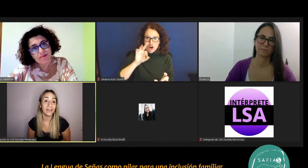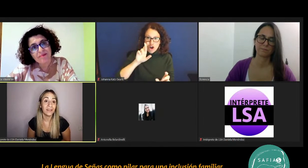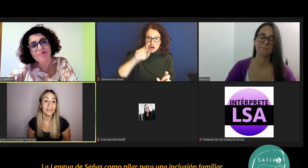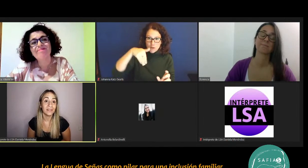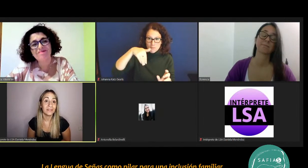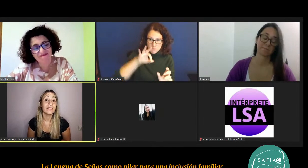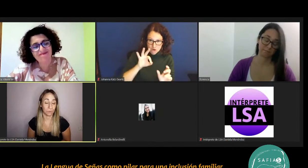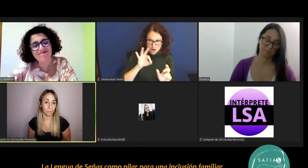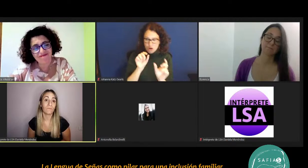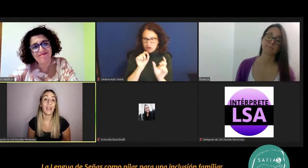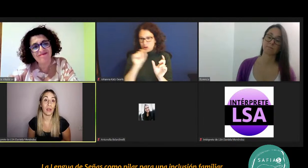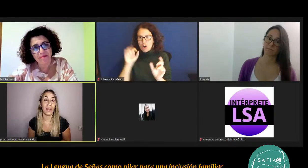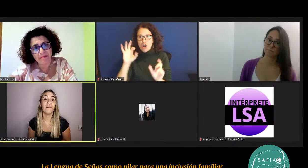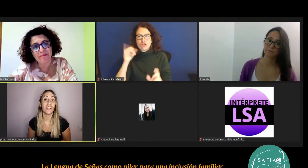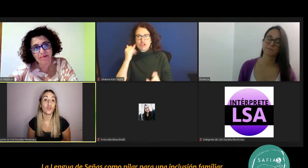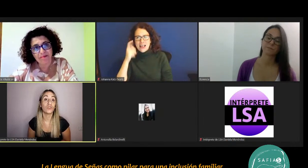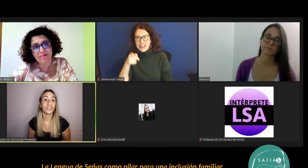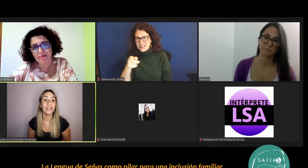normoyente,